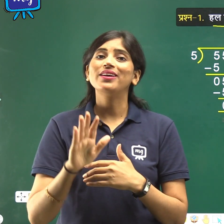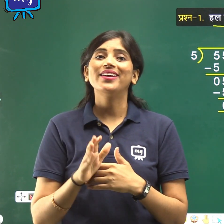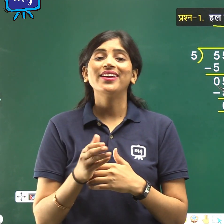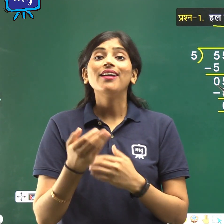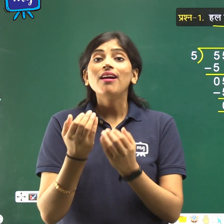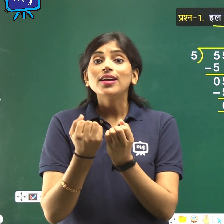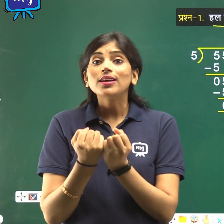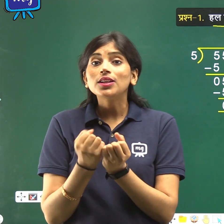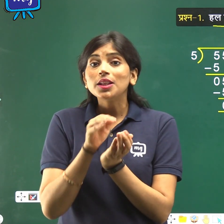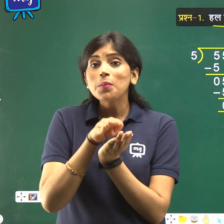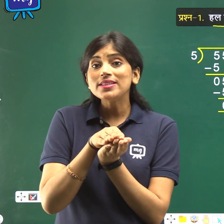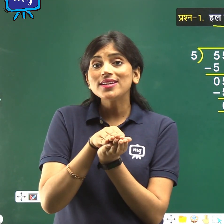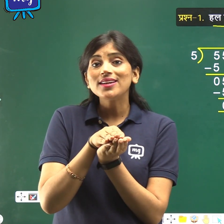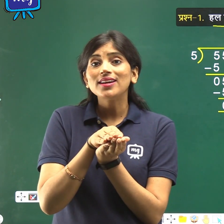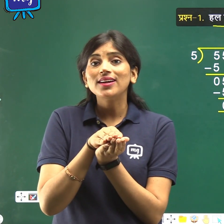कितने बचे?